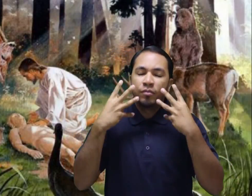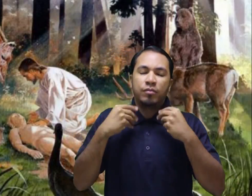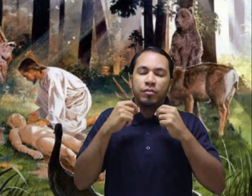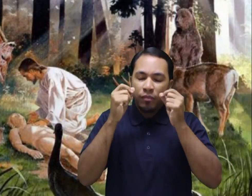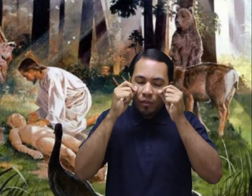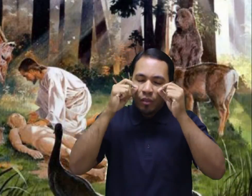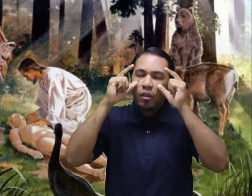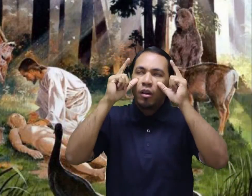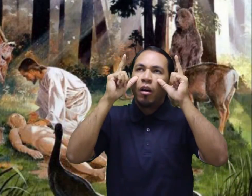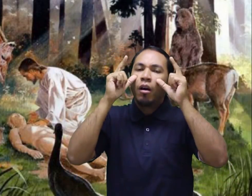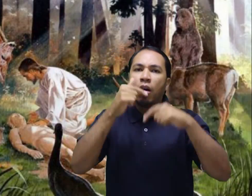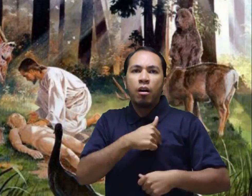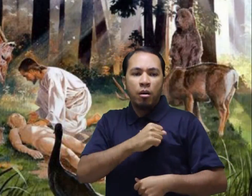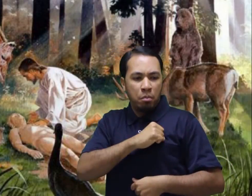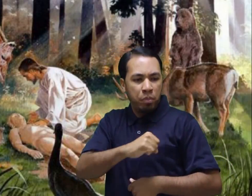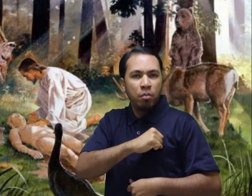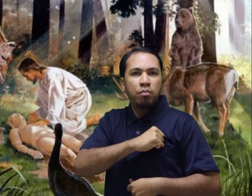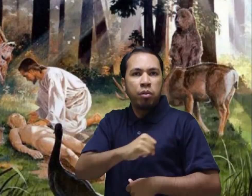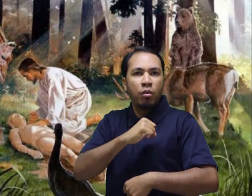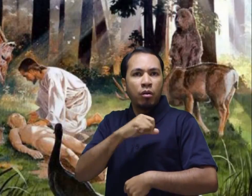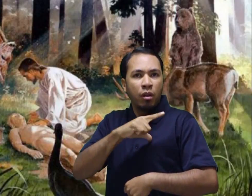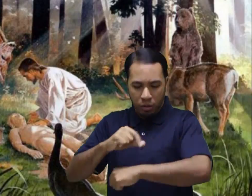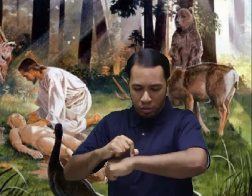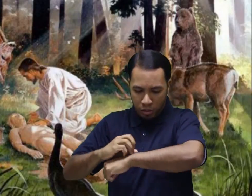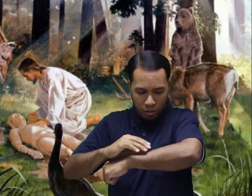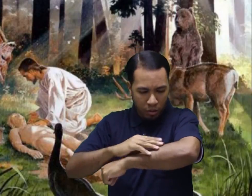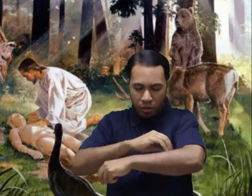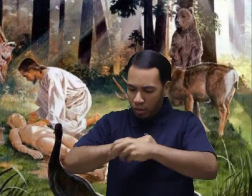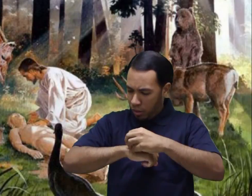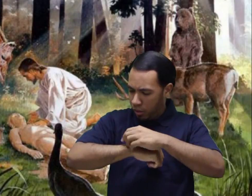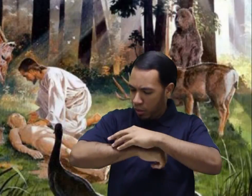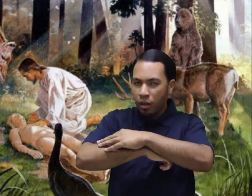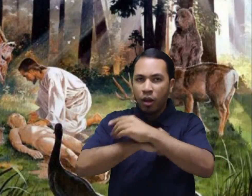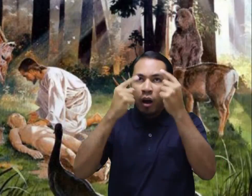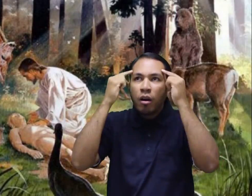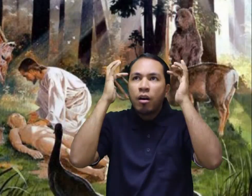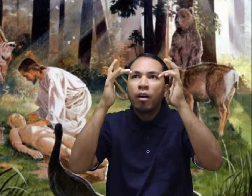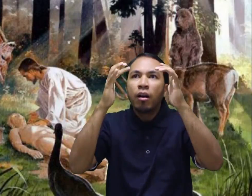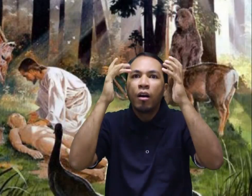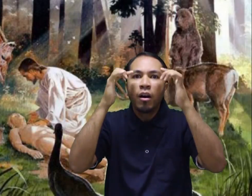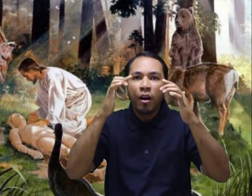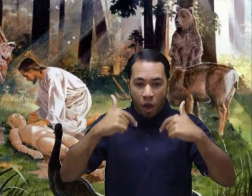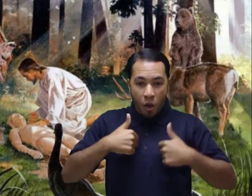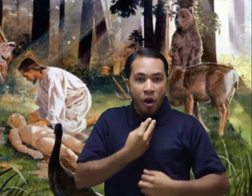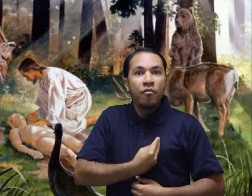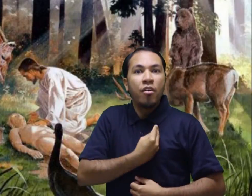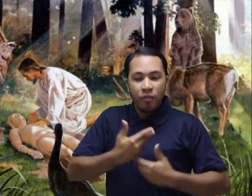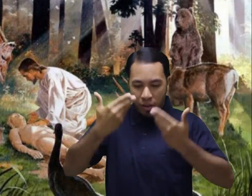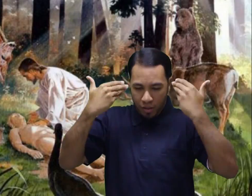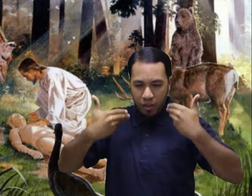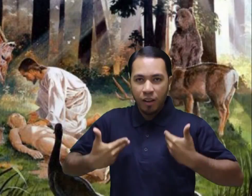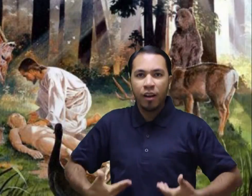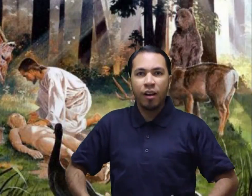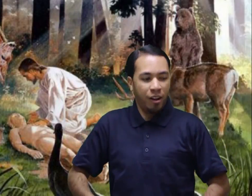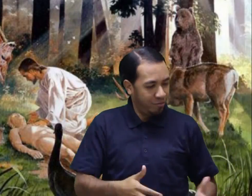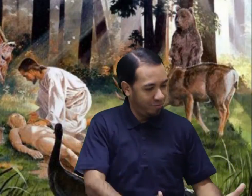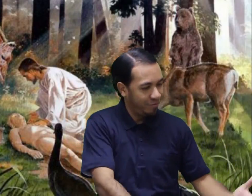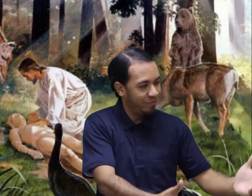e o homem passou a ver, respirar e ter pulsação. O sangue começou a circular pelo corpo, o cérebro passou